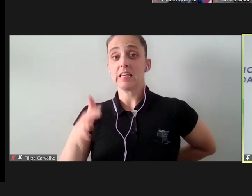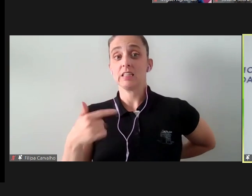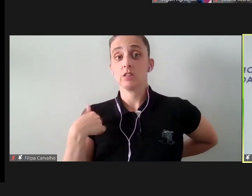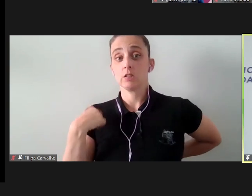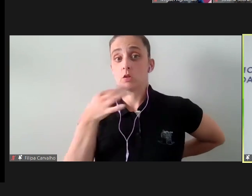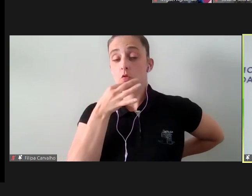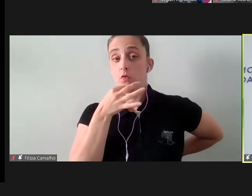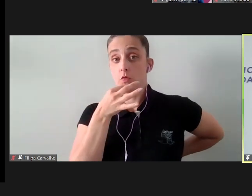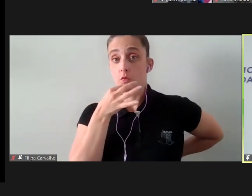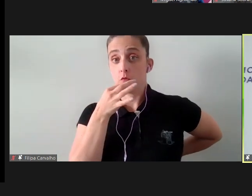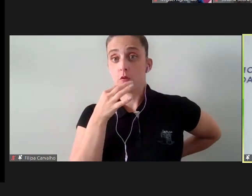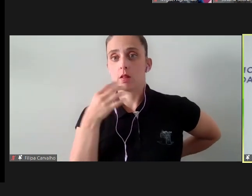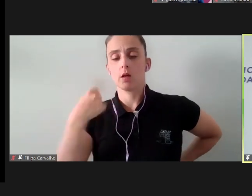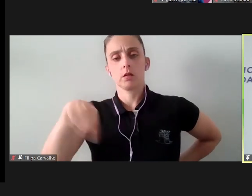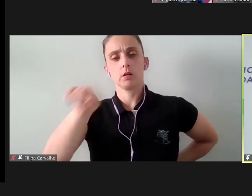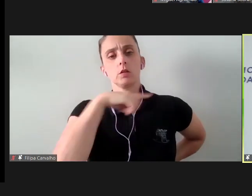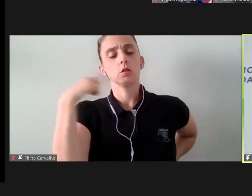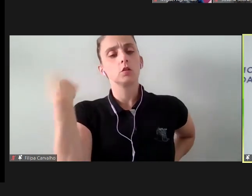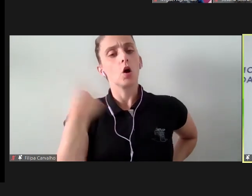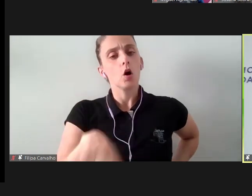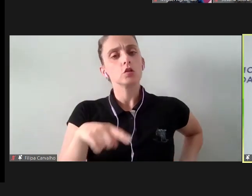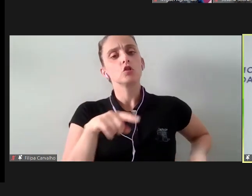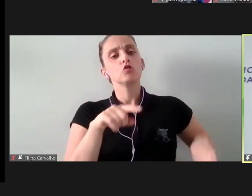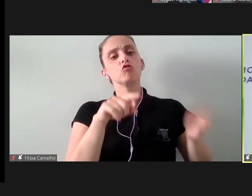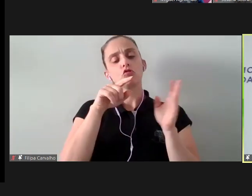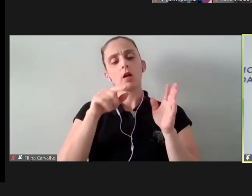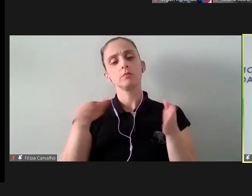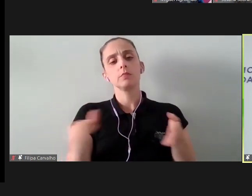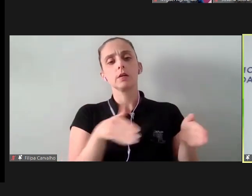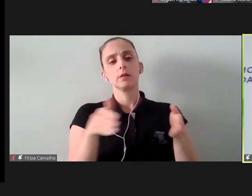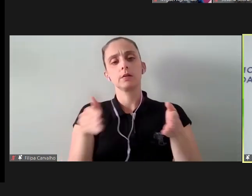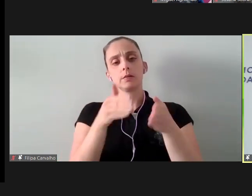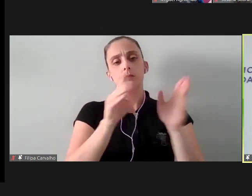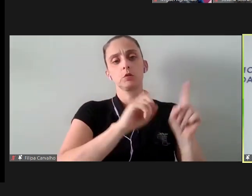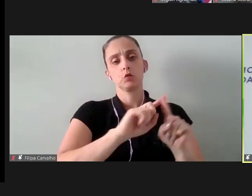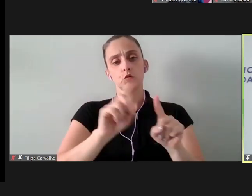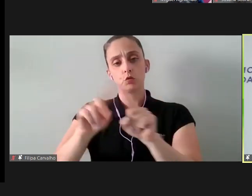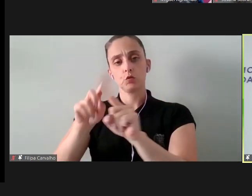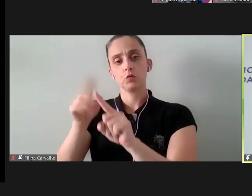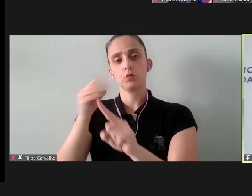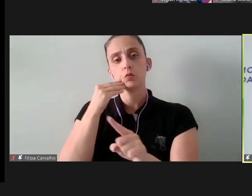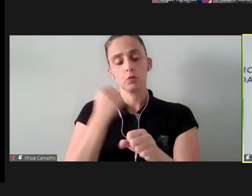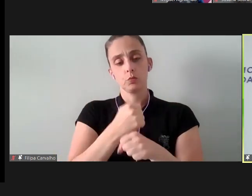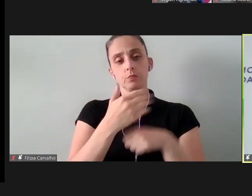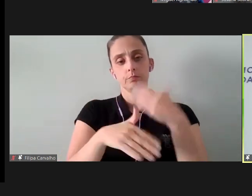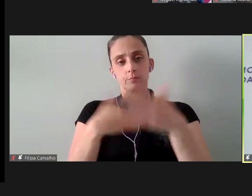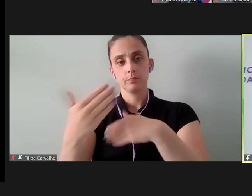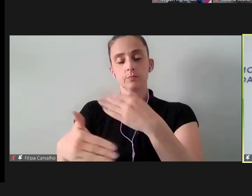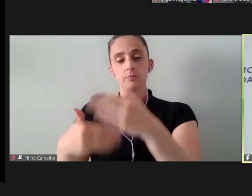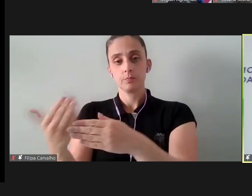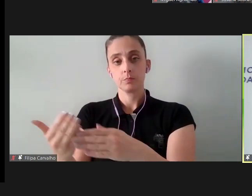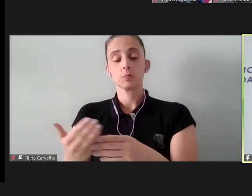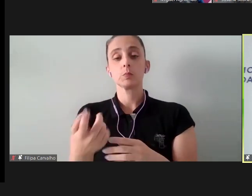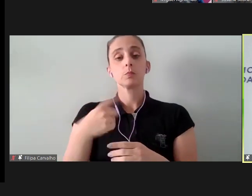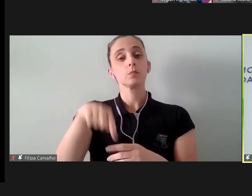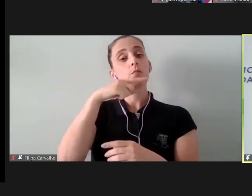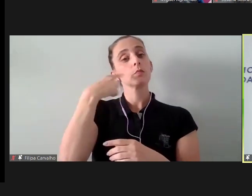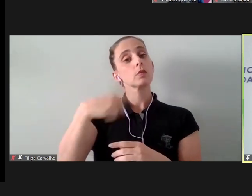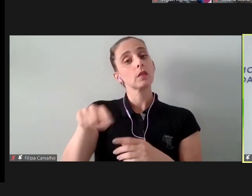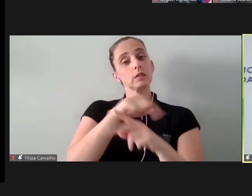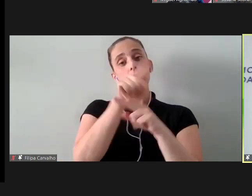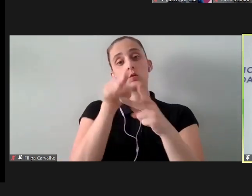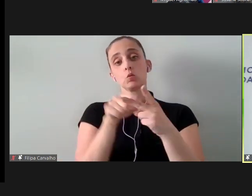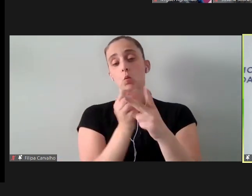nós temos uma agenda estratégica e nessa agenda estratégica temos o segundo eixo, que